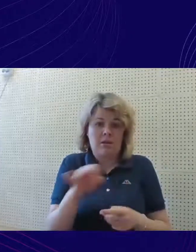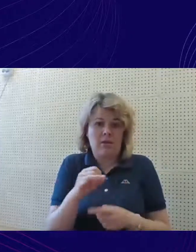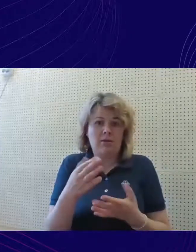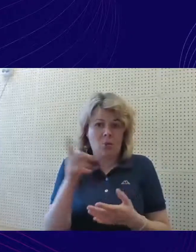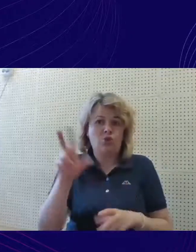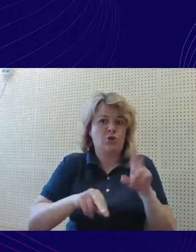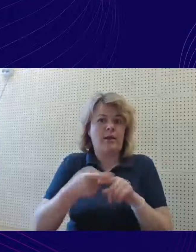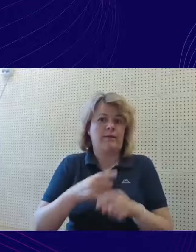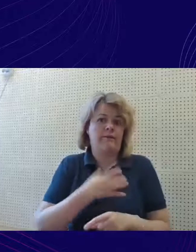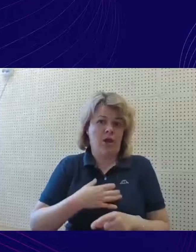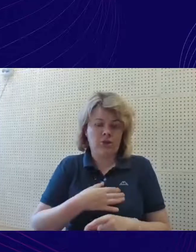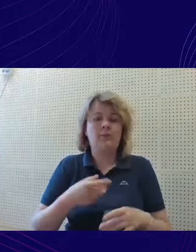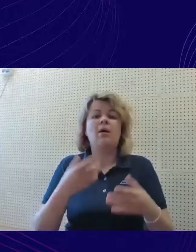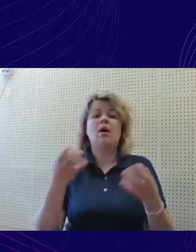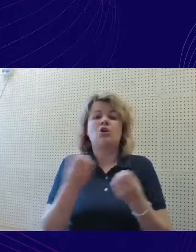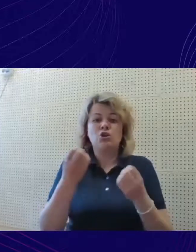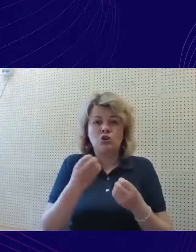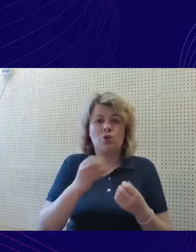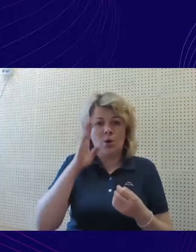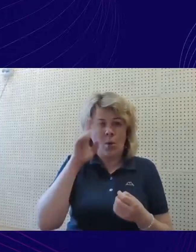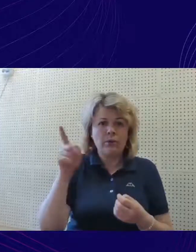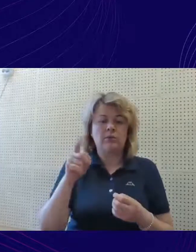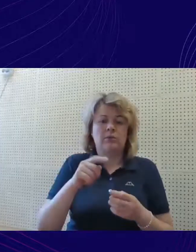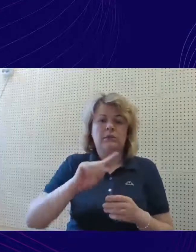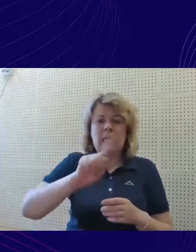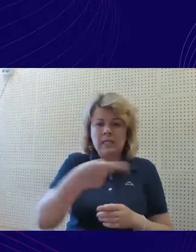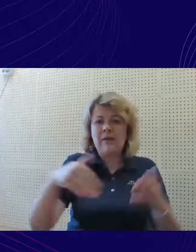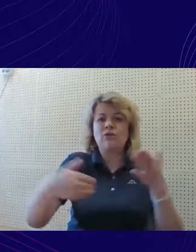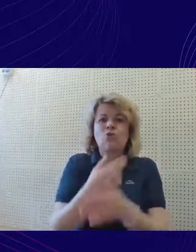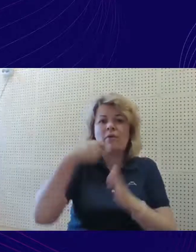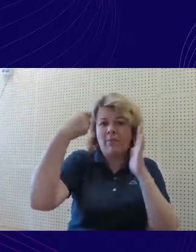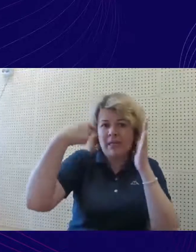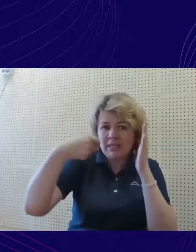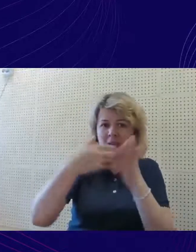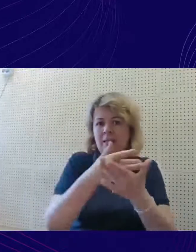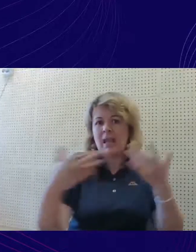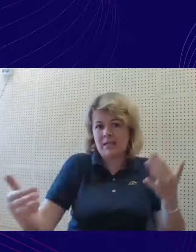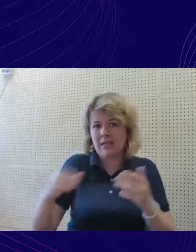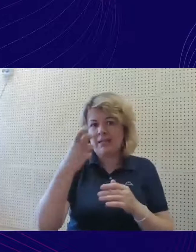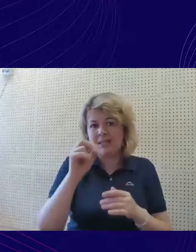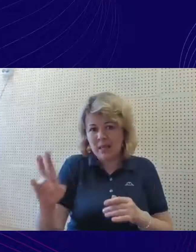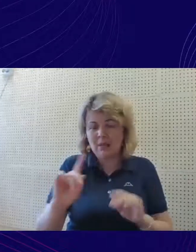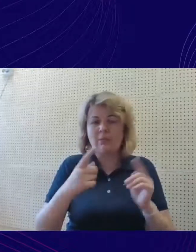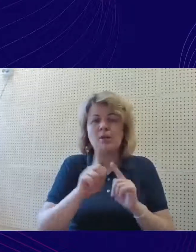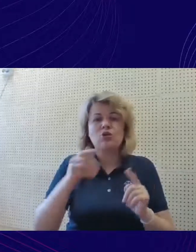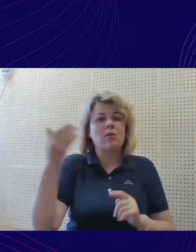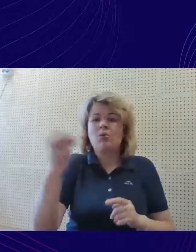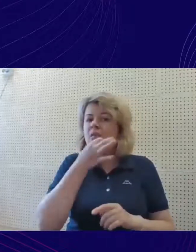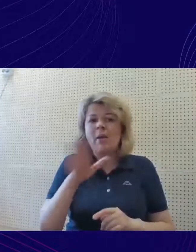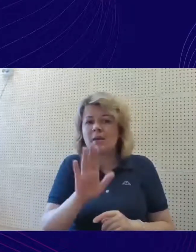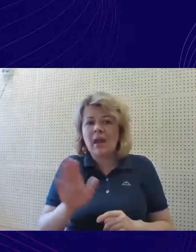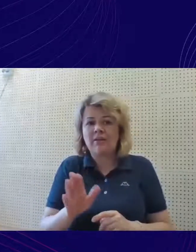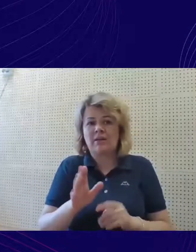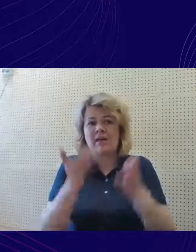понравились вазочки со льдом, которые стояли на столе, потому что в те годы, как он считал, лед не